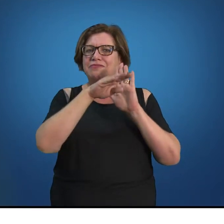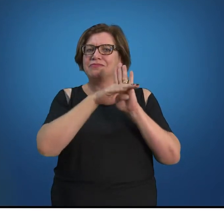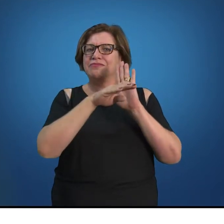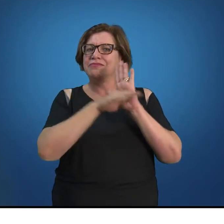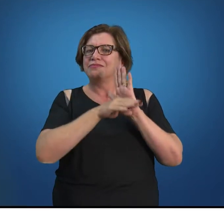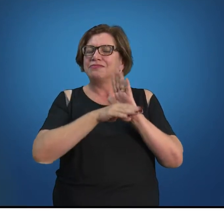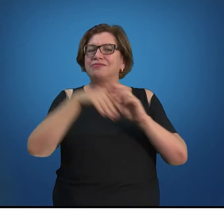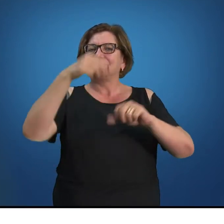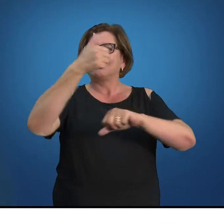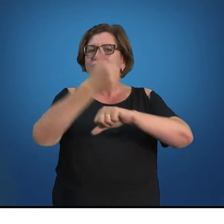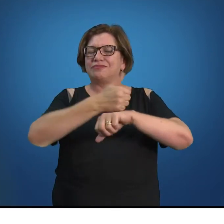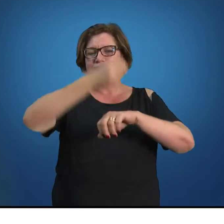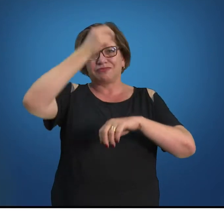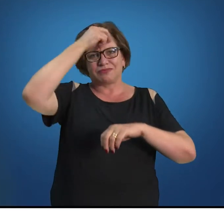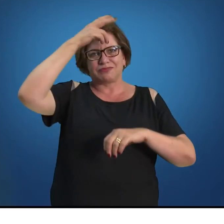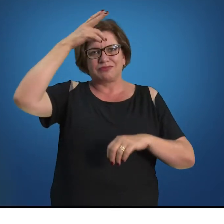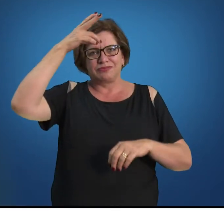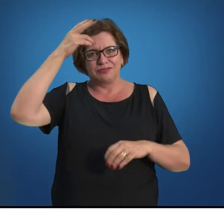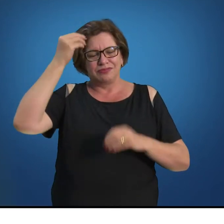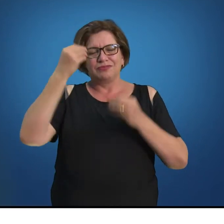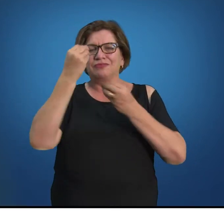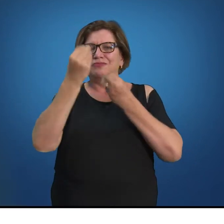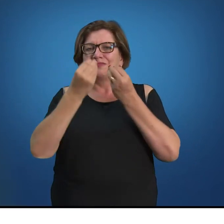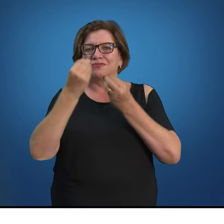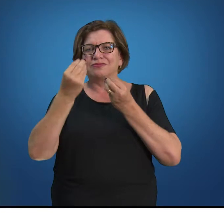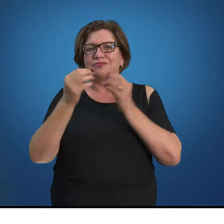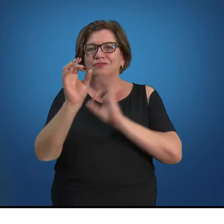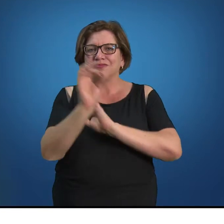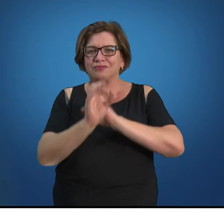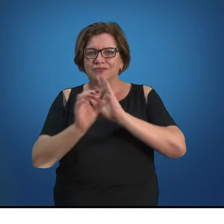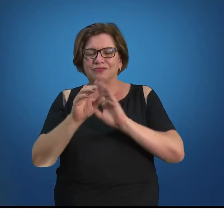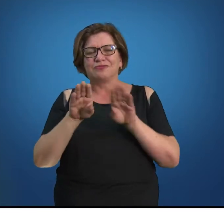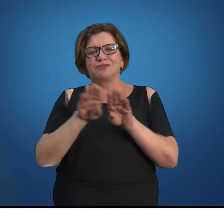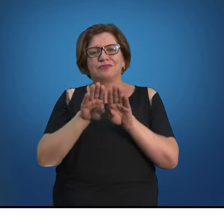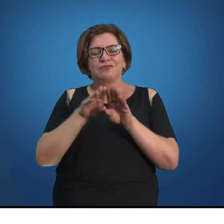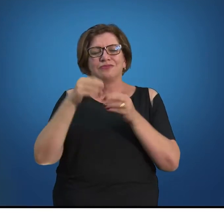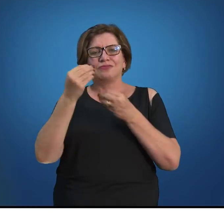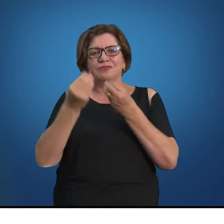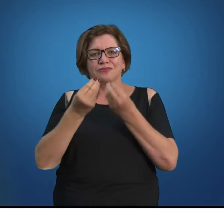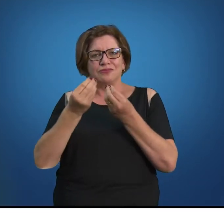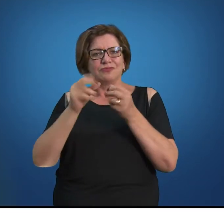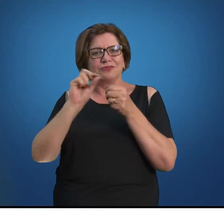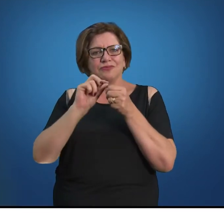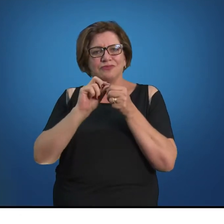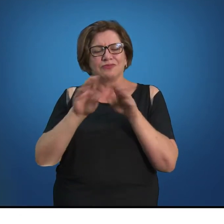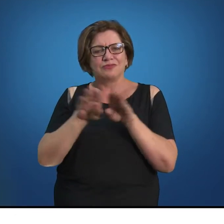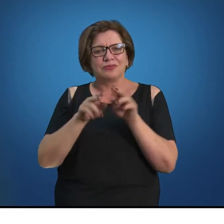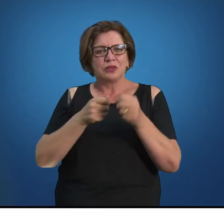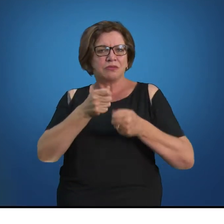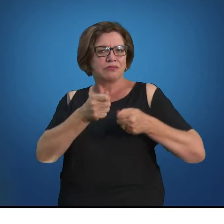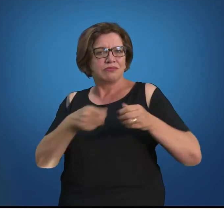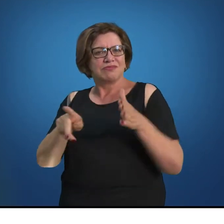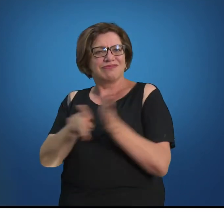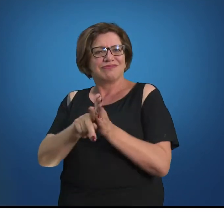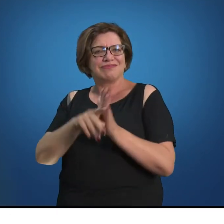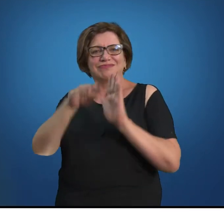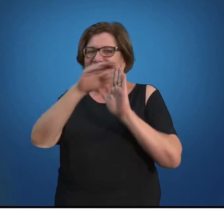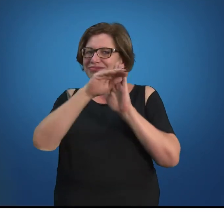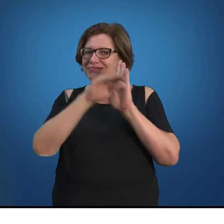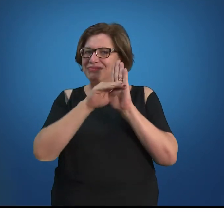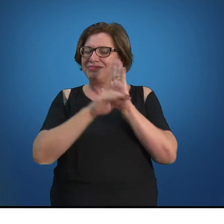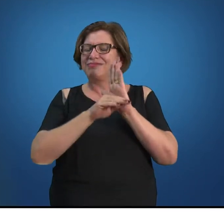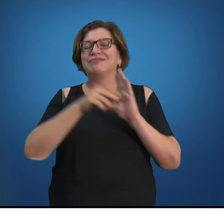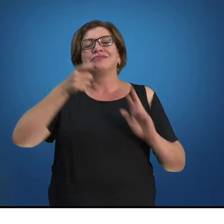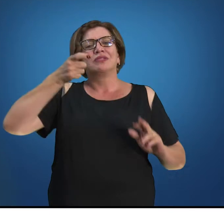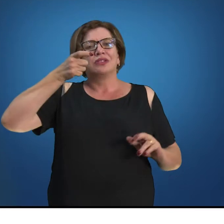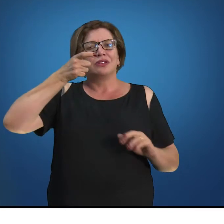diretores municipais, quanto à elaboração, implementação e controle dos planos diretores, observando,